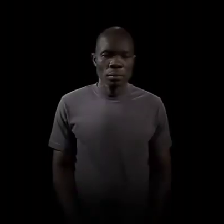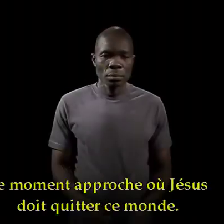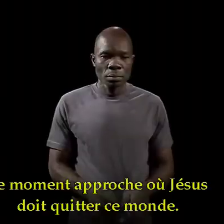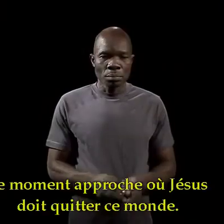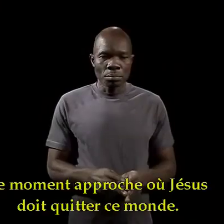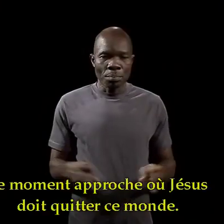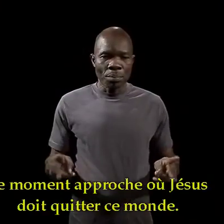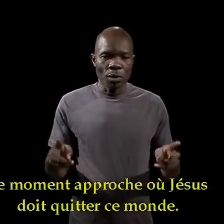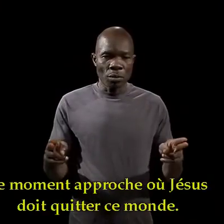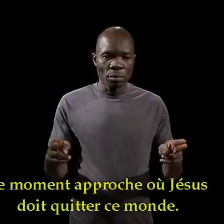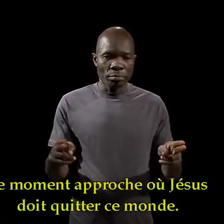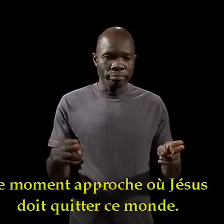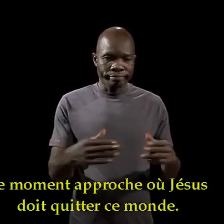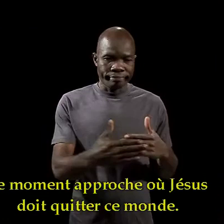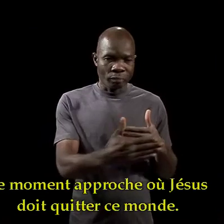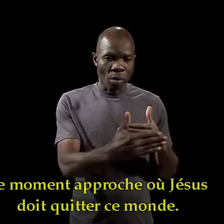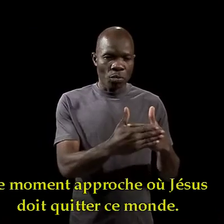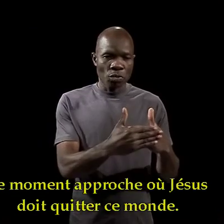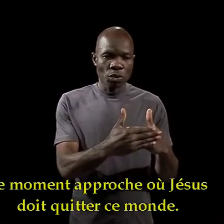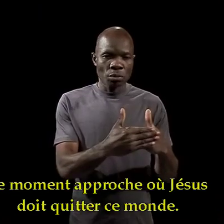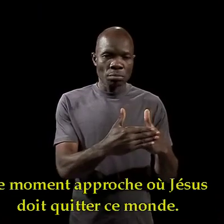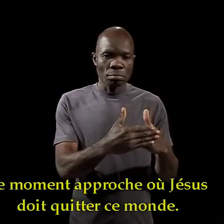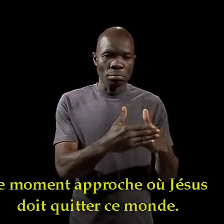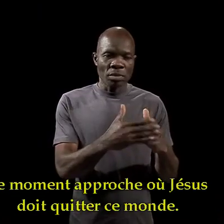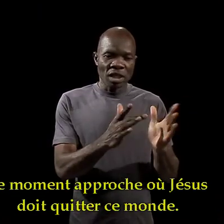Le moment approche où Jésus doit quitter ce monde.